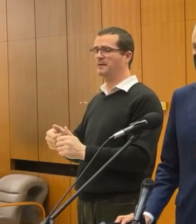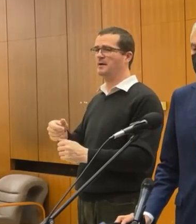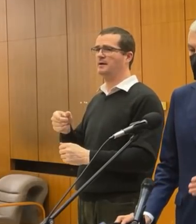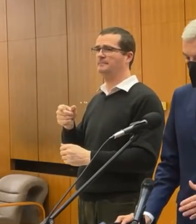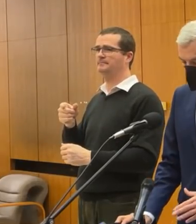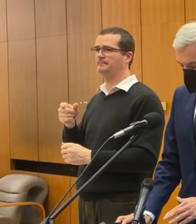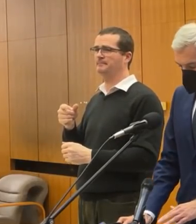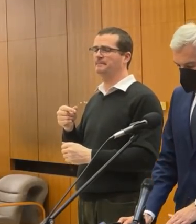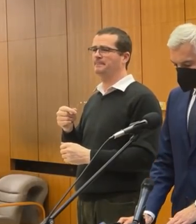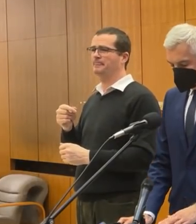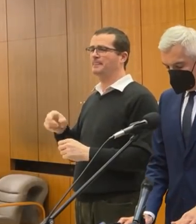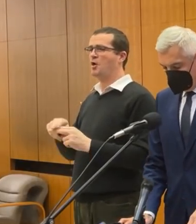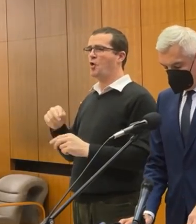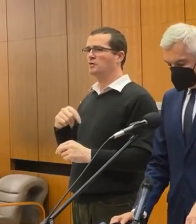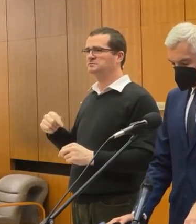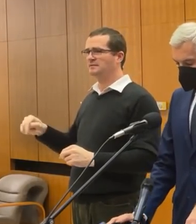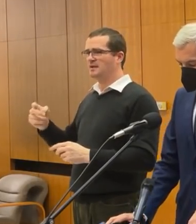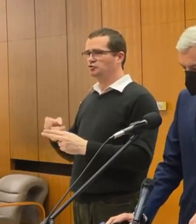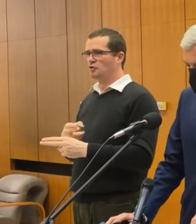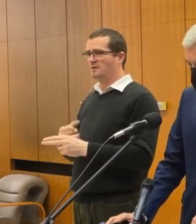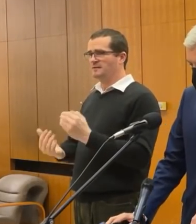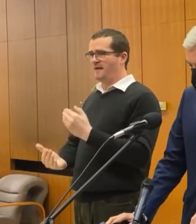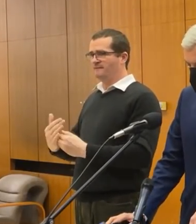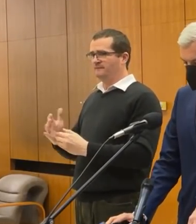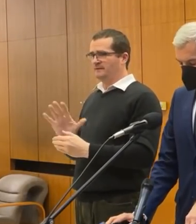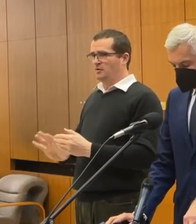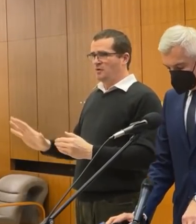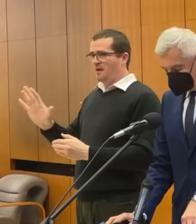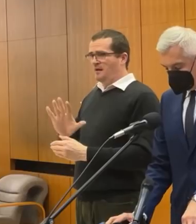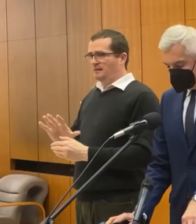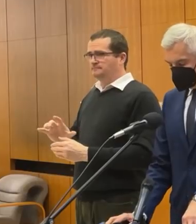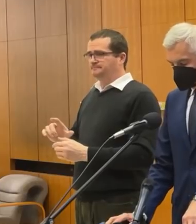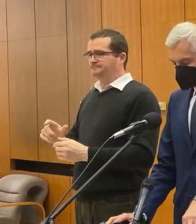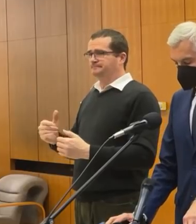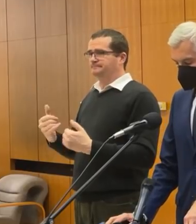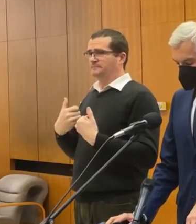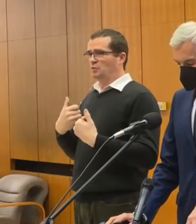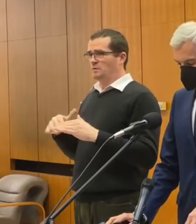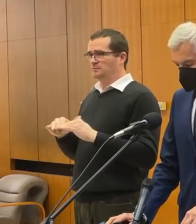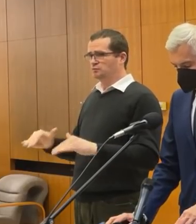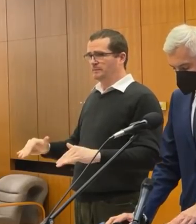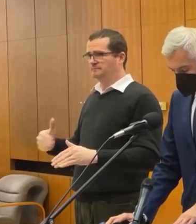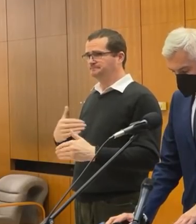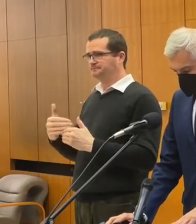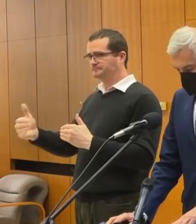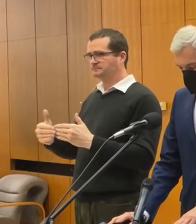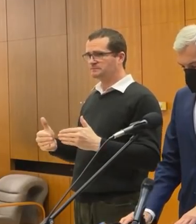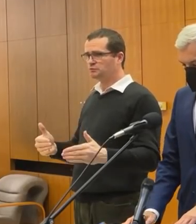povedať, že dobiehame ostatné štáty na východnom krídle a v našom bezprostrednom